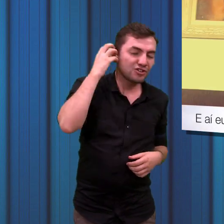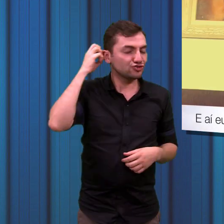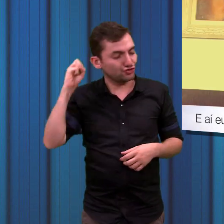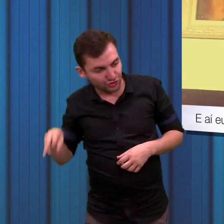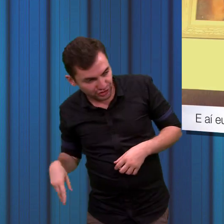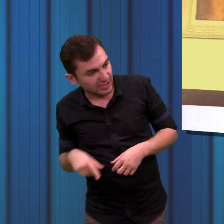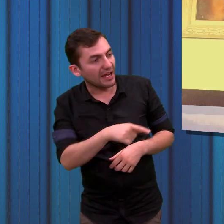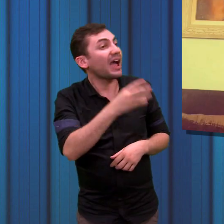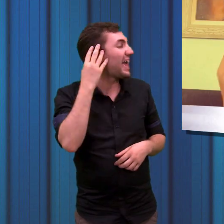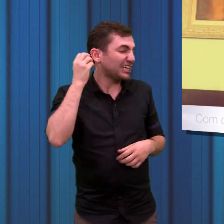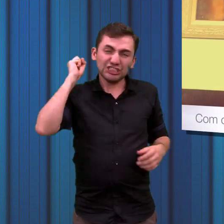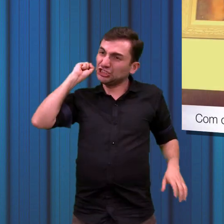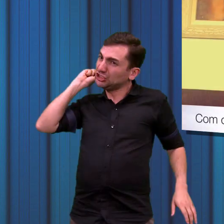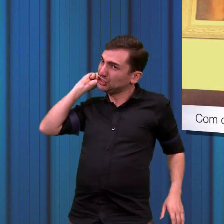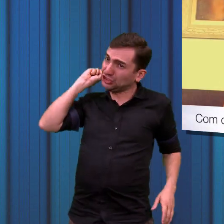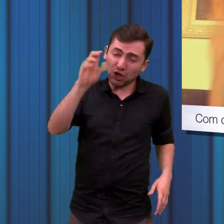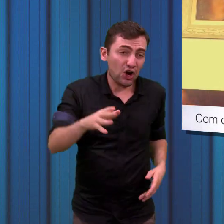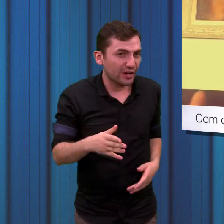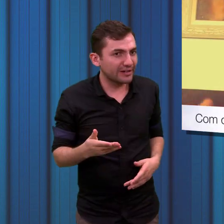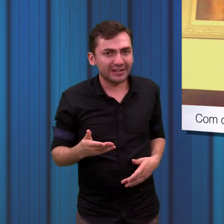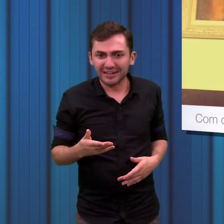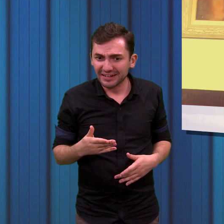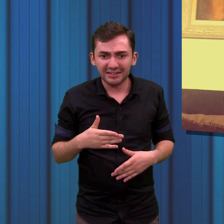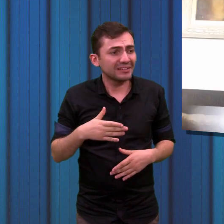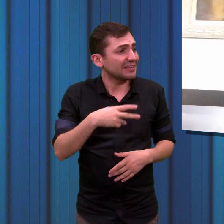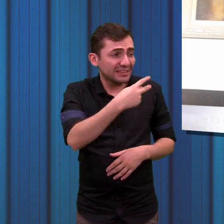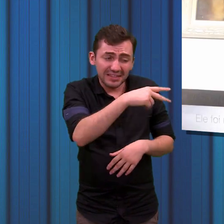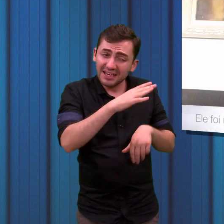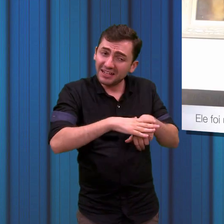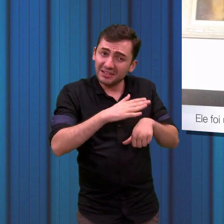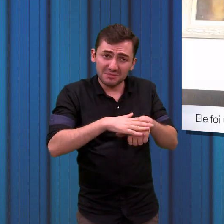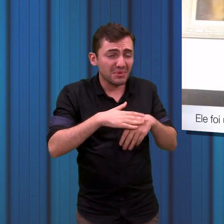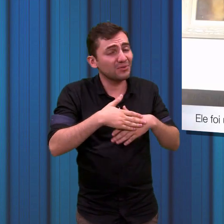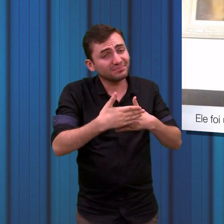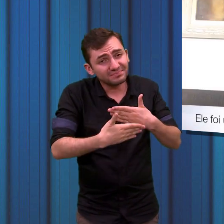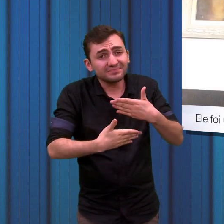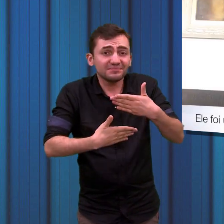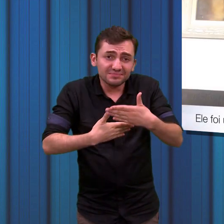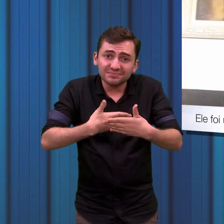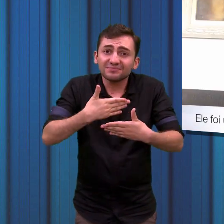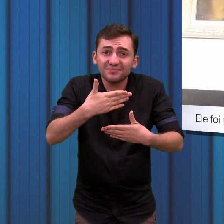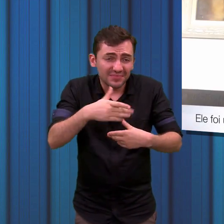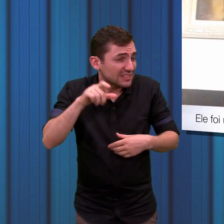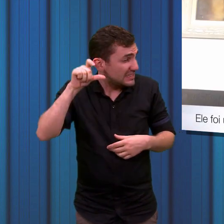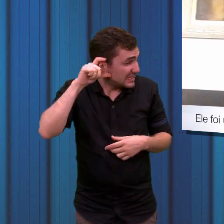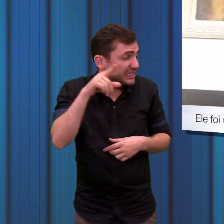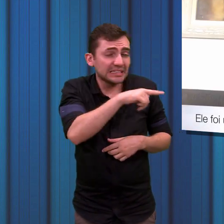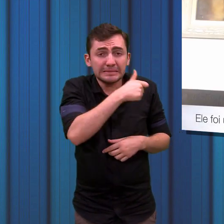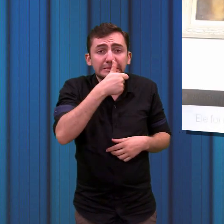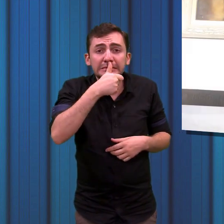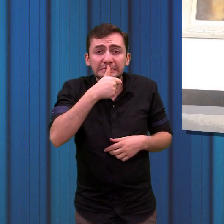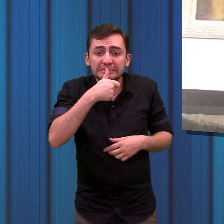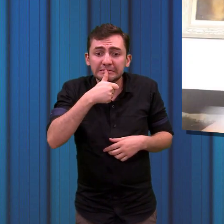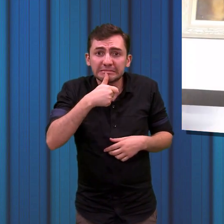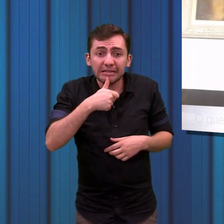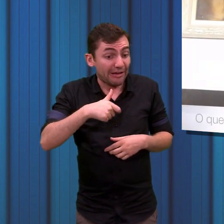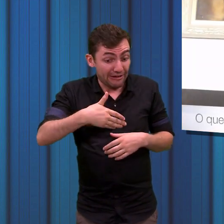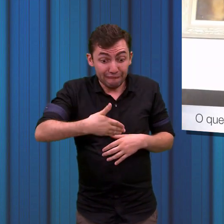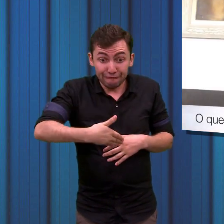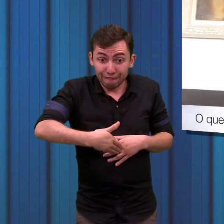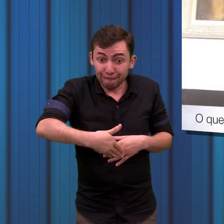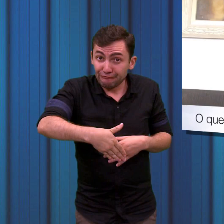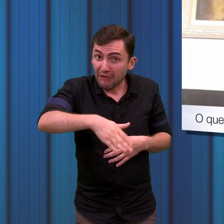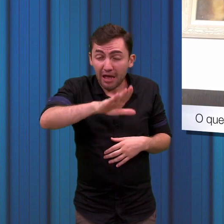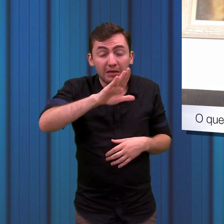colocando o aparelho, Guilherme tirava, com o tempo ele aprendeu a jogar o aparelho. Ele foi usando como deu, Ele foi usando a Ásia a duras penas. O que